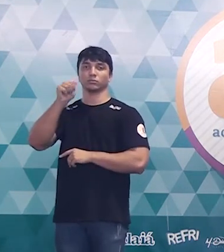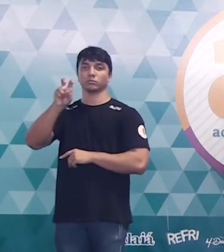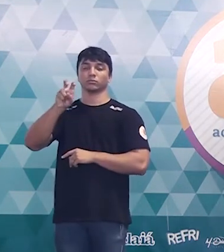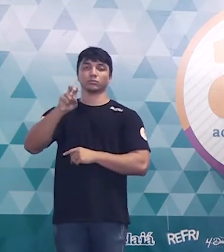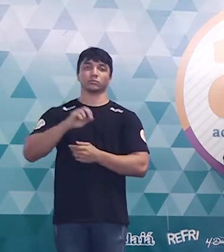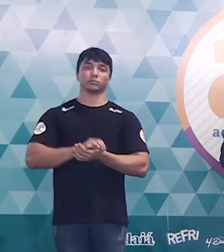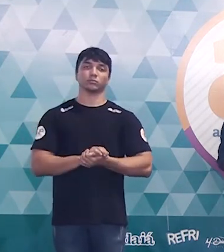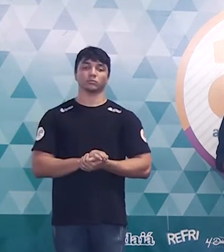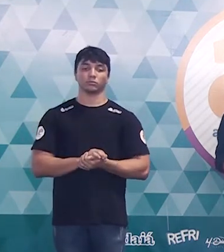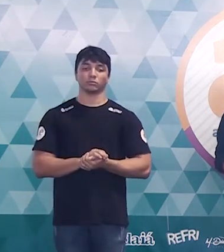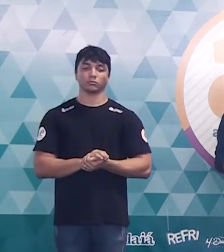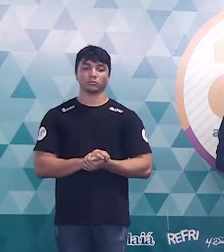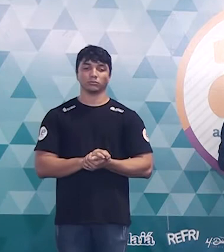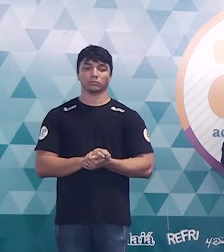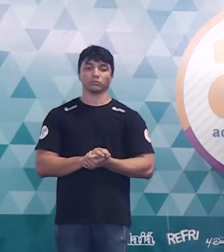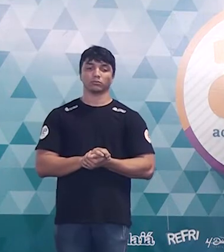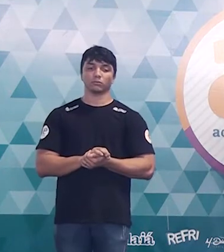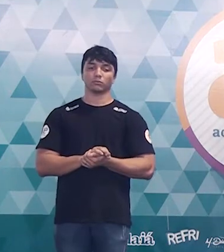ok? Bom,